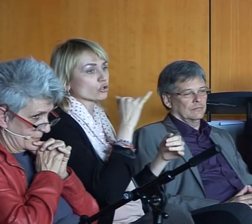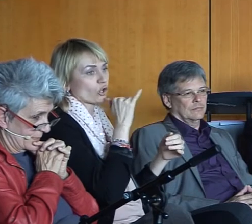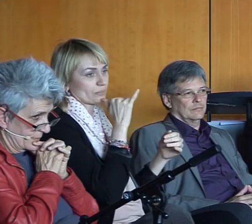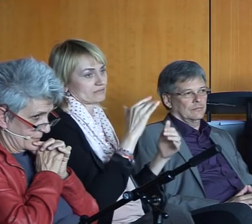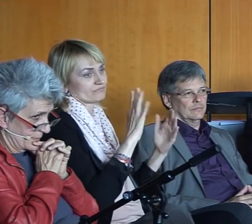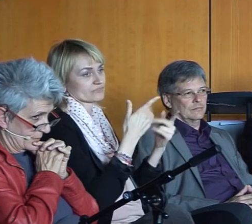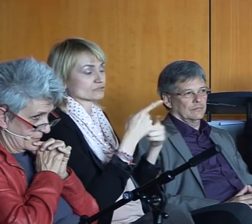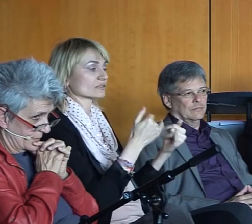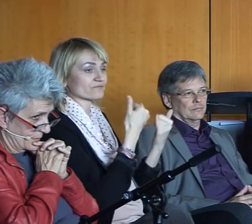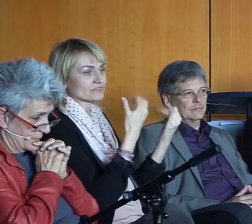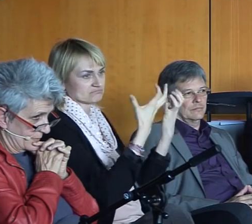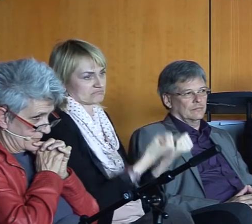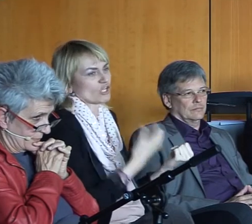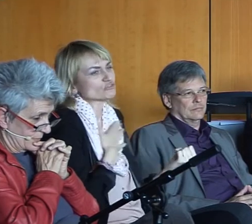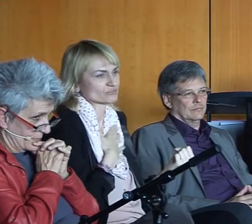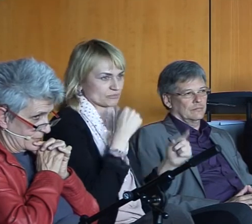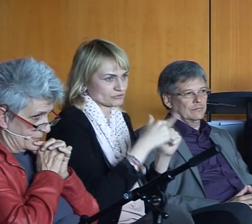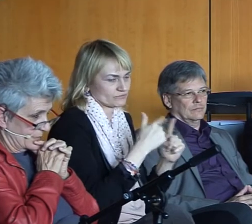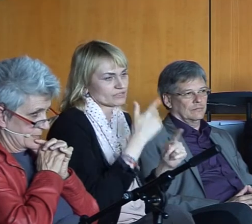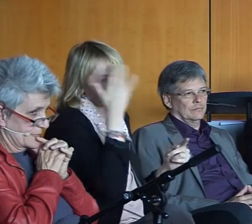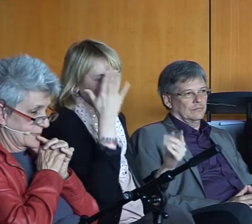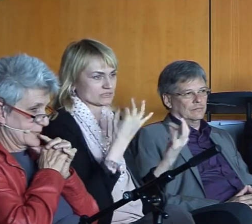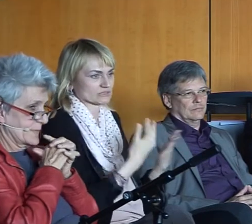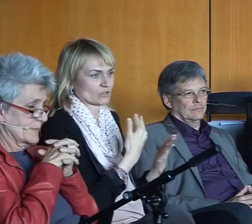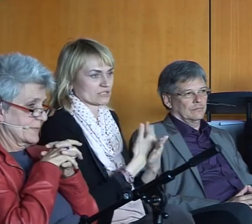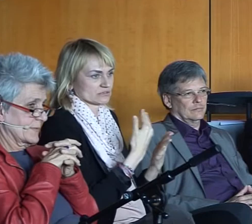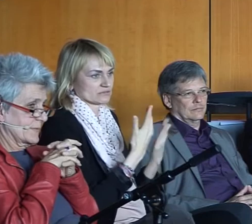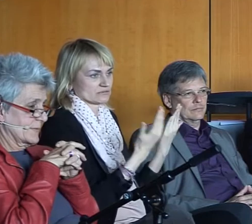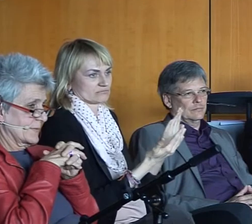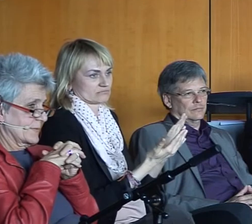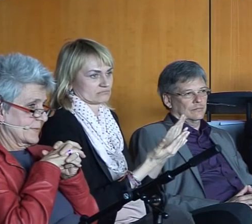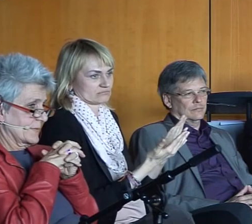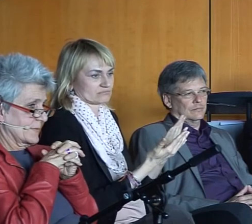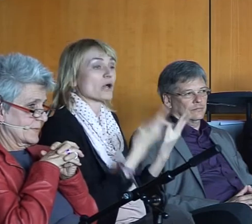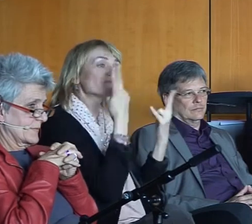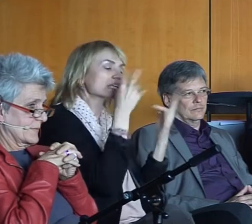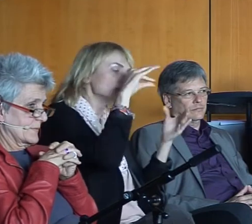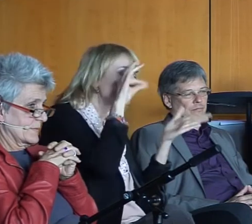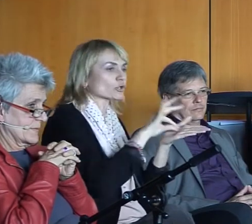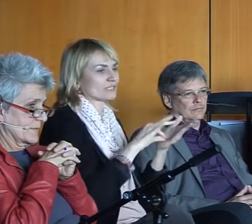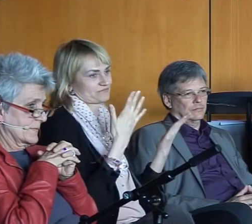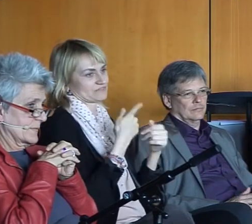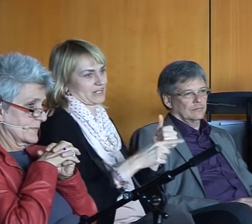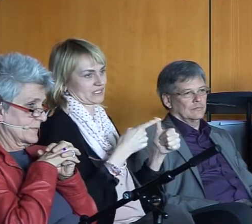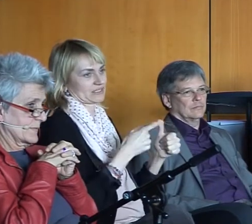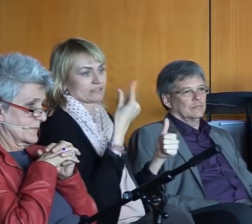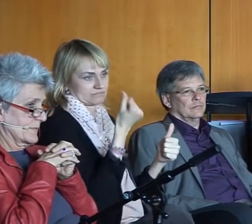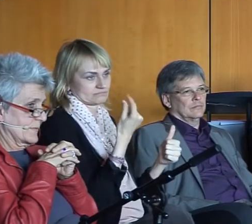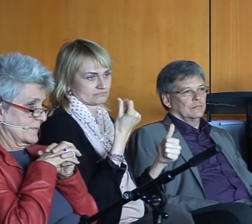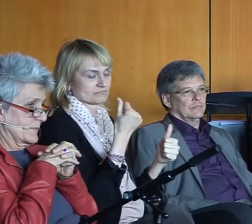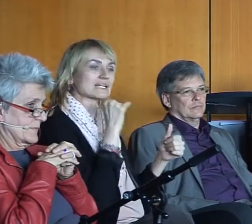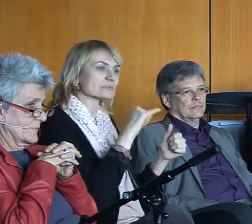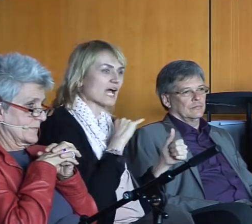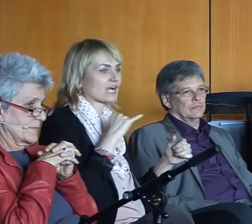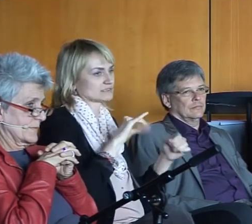In diesem Zusammenhang wird im Oktober entschieden, was dabei herausgekommen ist. Wir wissen, es ist in Österreich nicht sehr viel Neues passiert. Nur die Punkte,